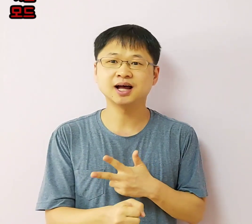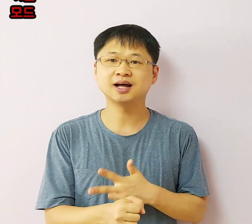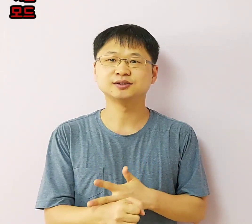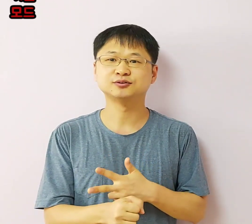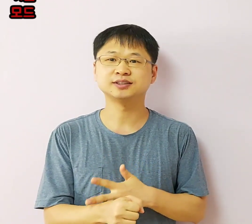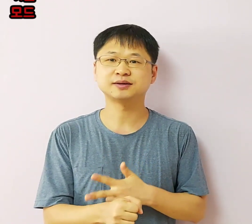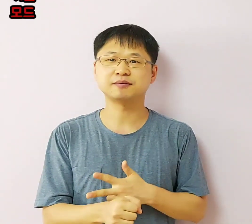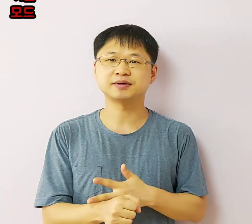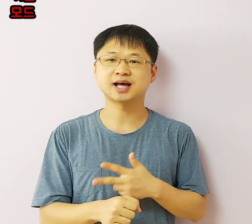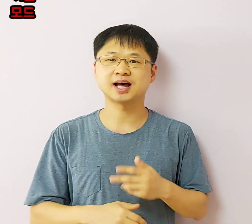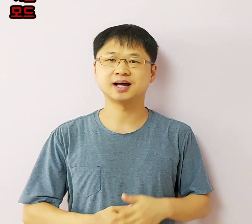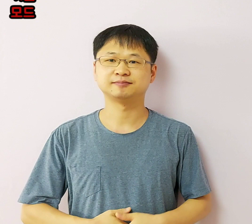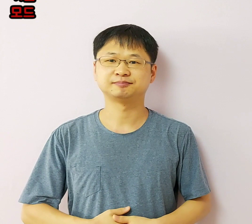안녕하십니까, 준원쌤입니다.